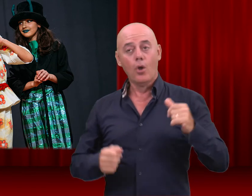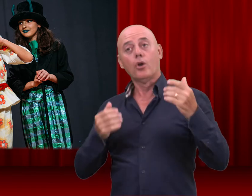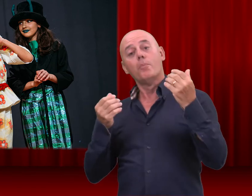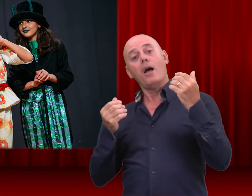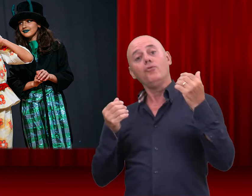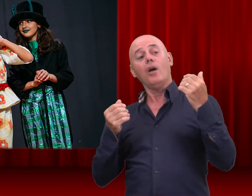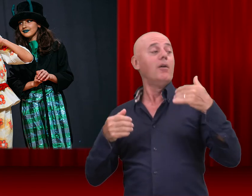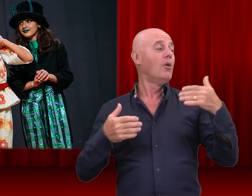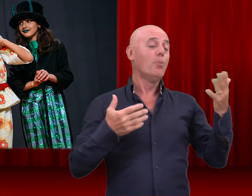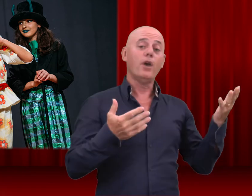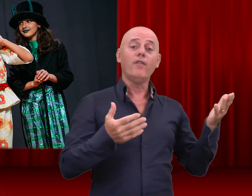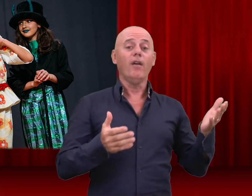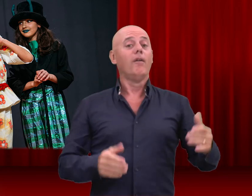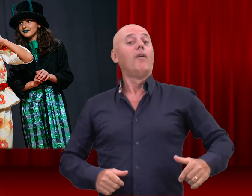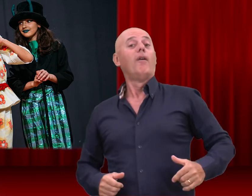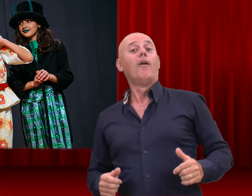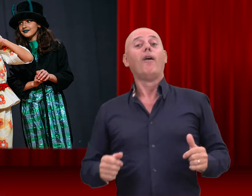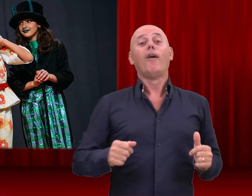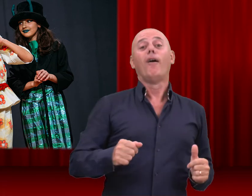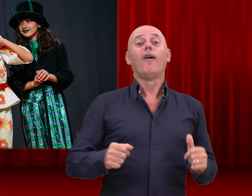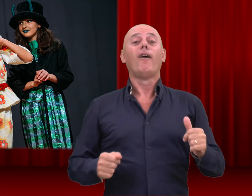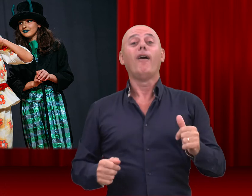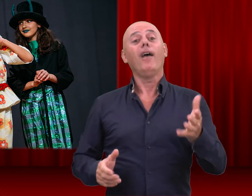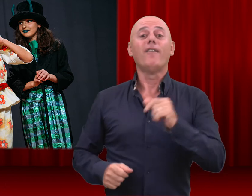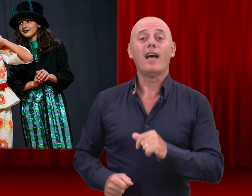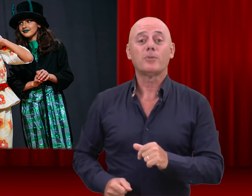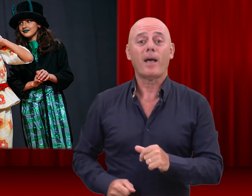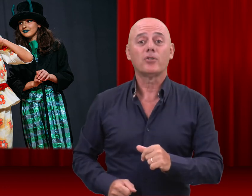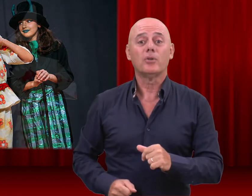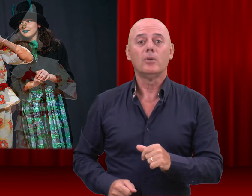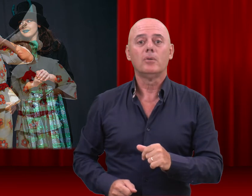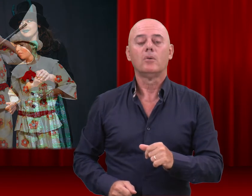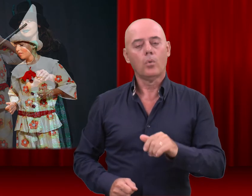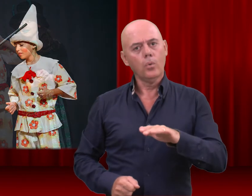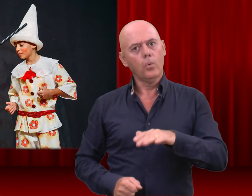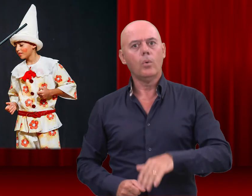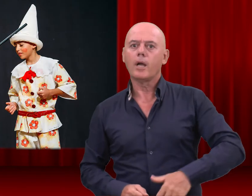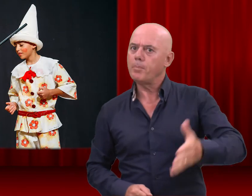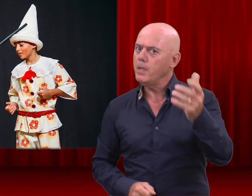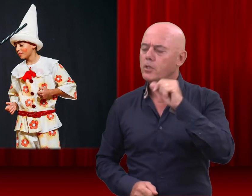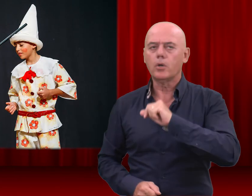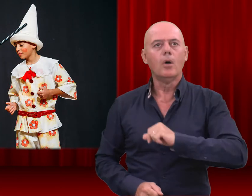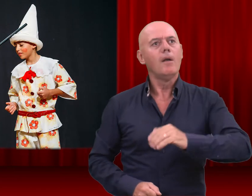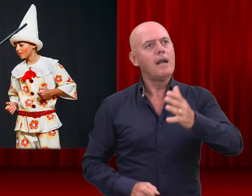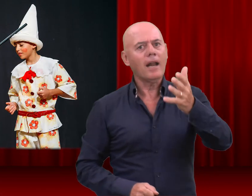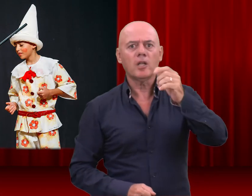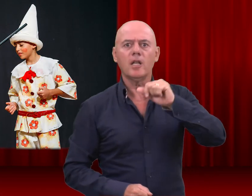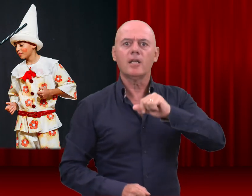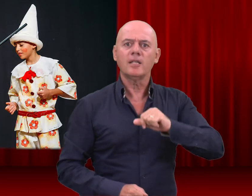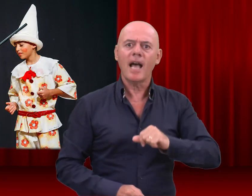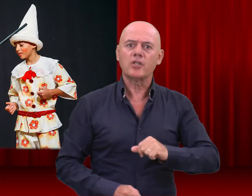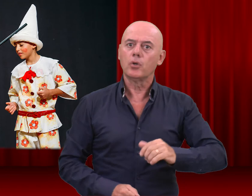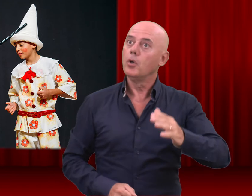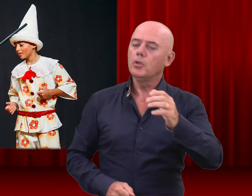gradasso, che mangia, beve e va a spasso. Capisco, l'arte